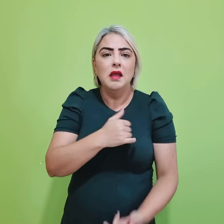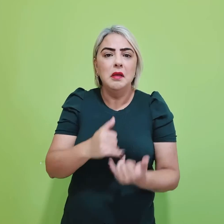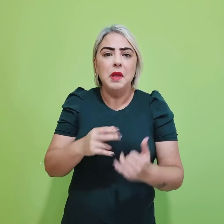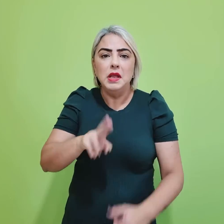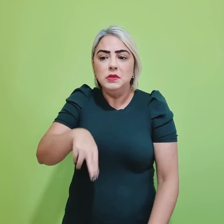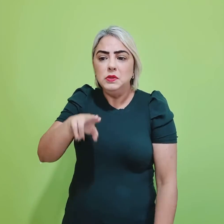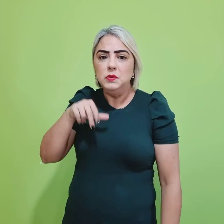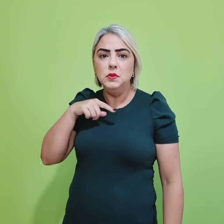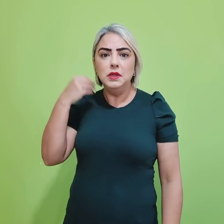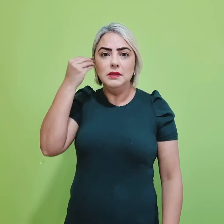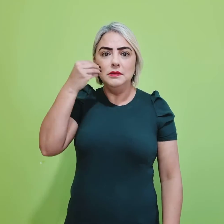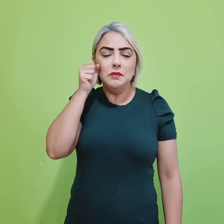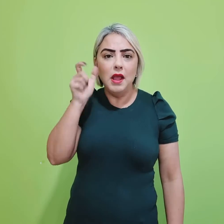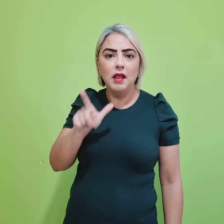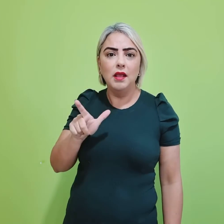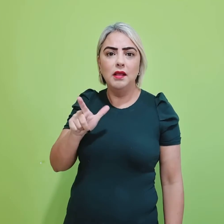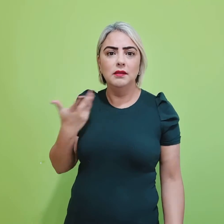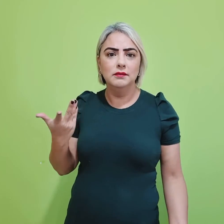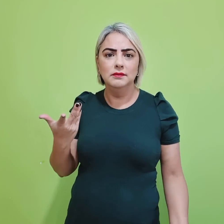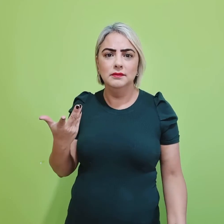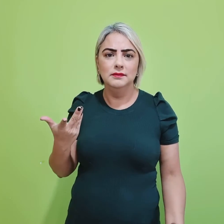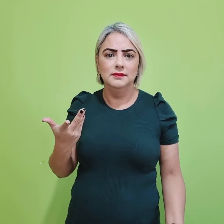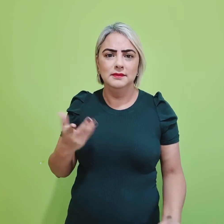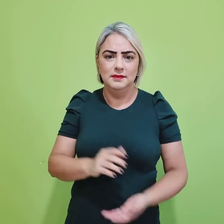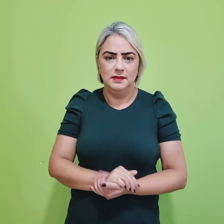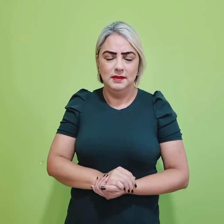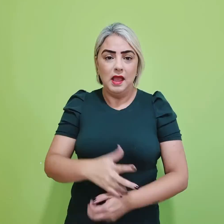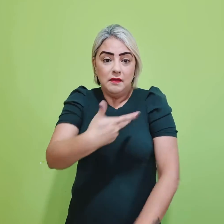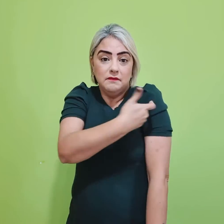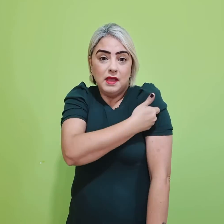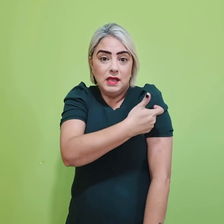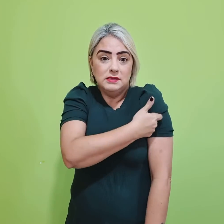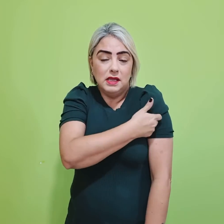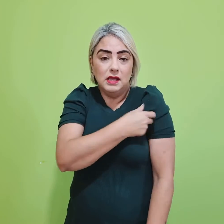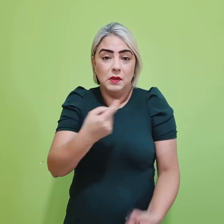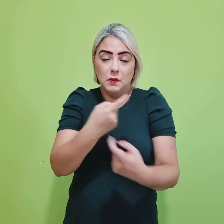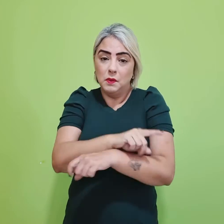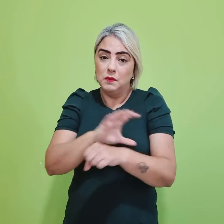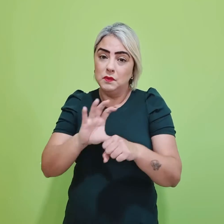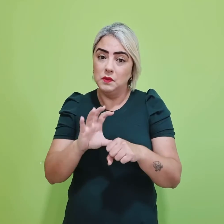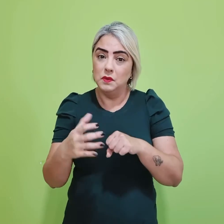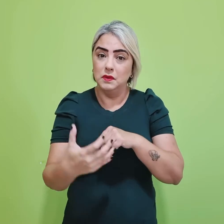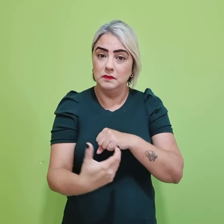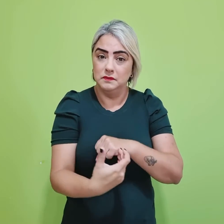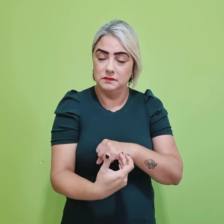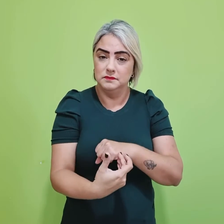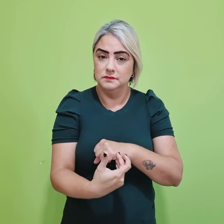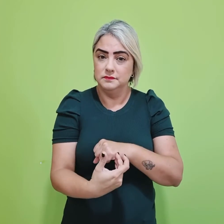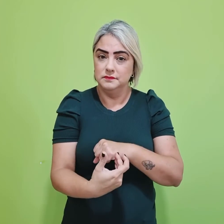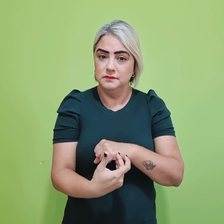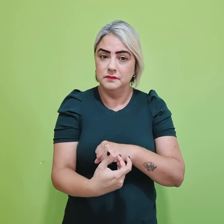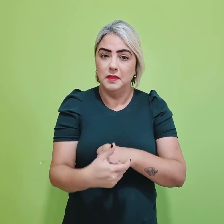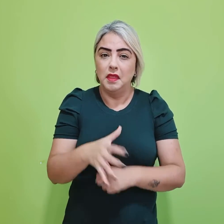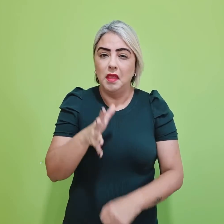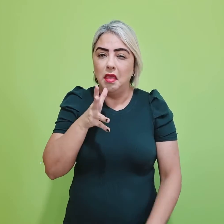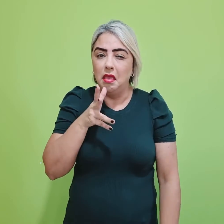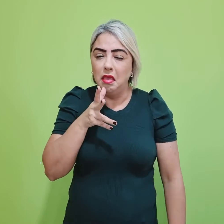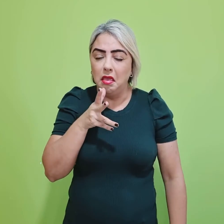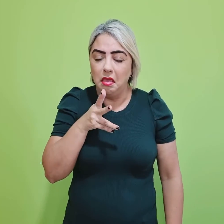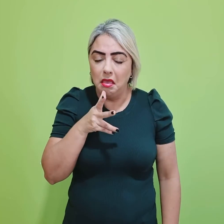nunca teve expertise no assunto. A vacinação contra o novo coronavírus é lenta